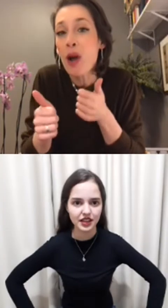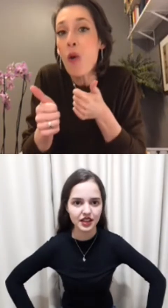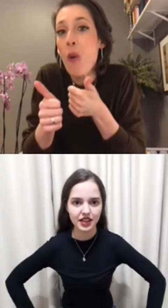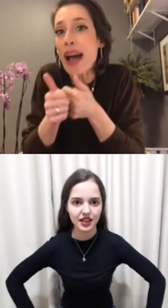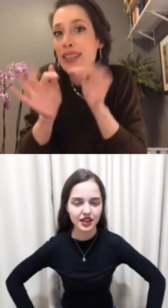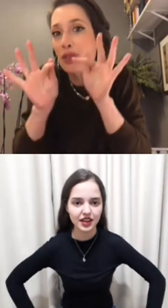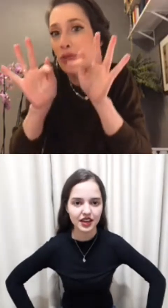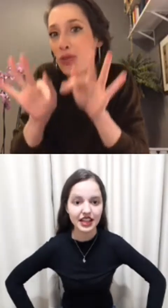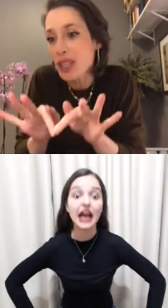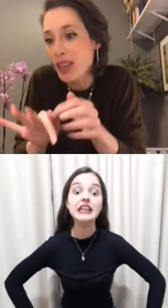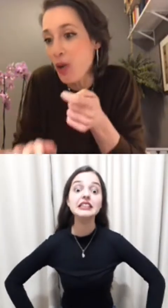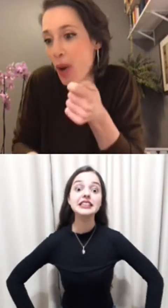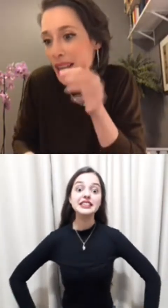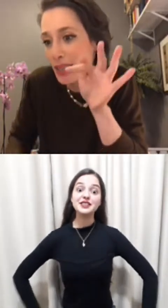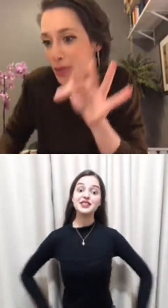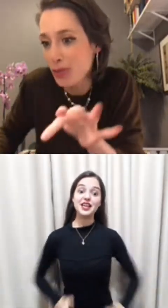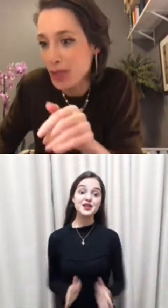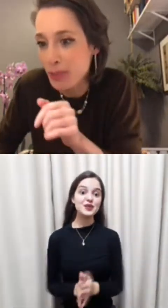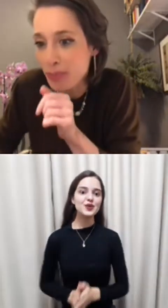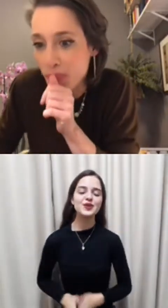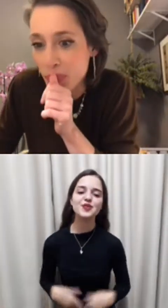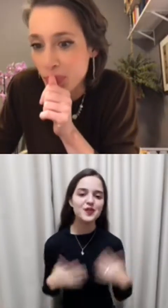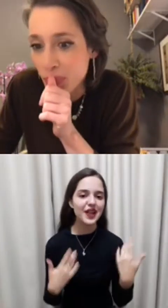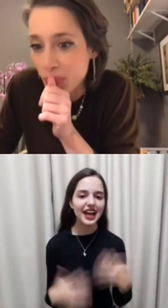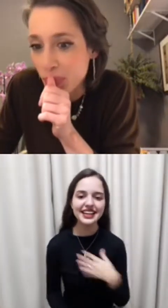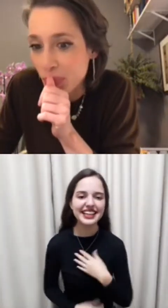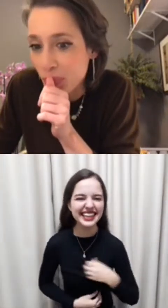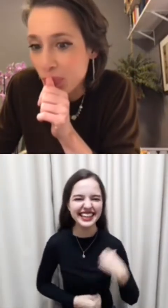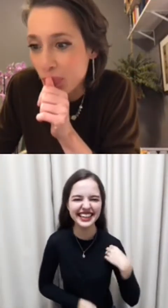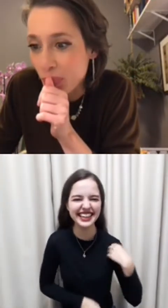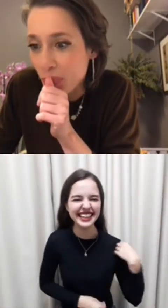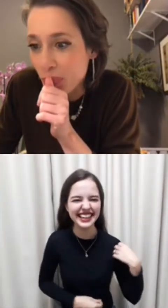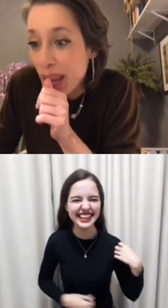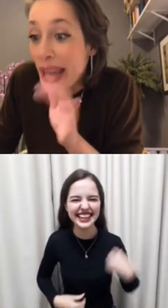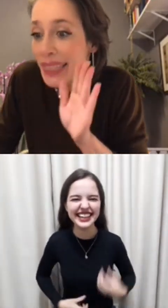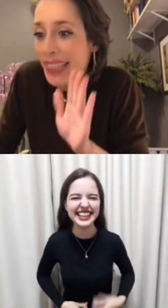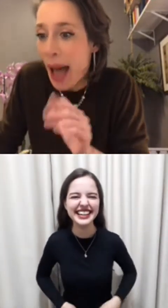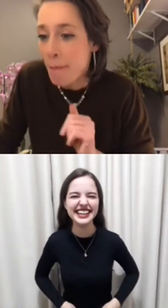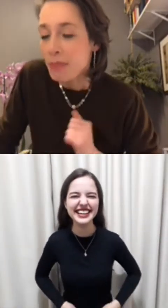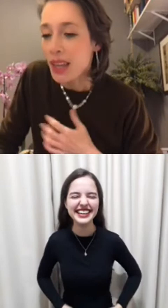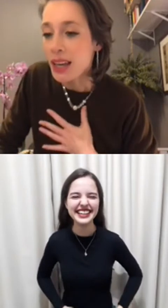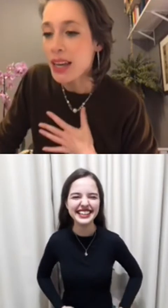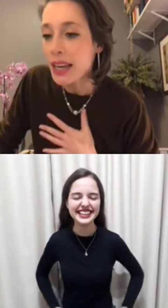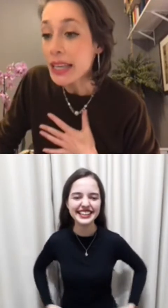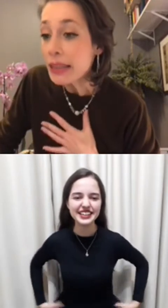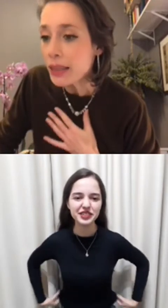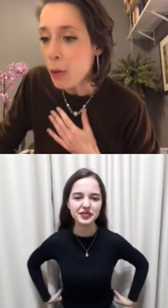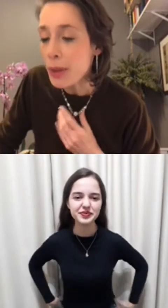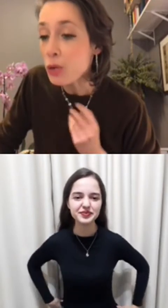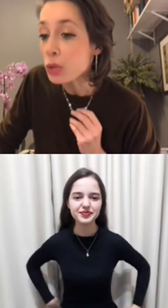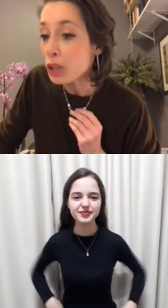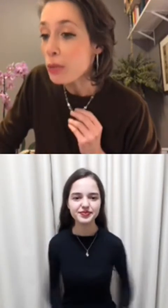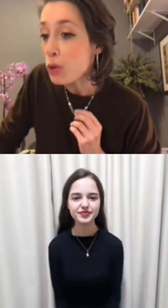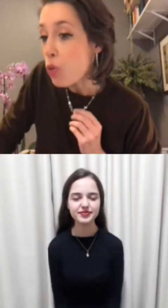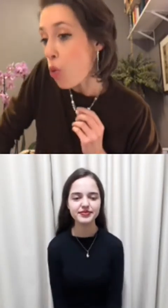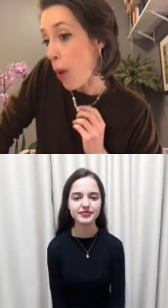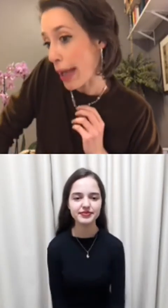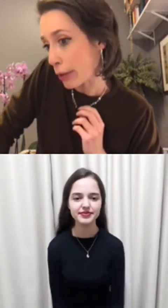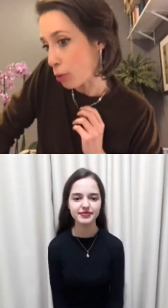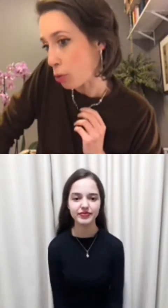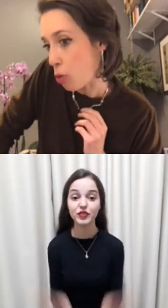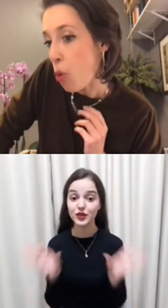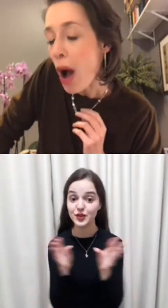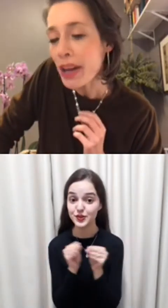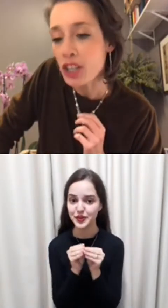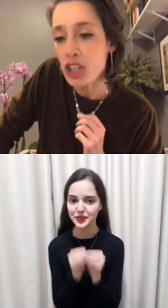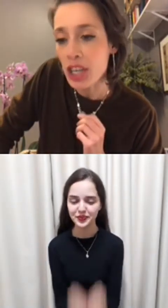quase no fim, quase no fim. Jesus, vamos lá. Tá. Então, pergunta número